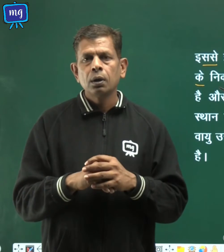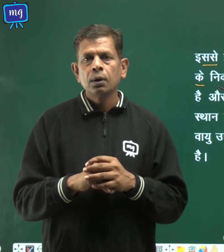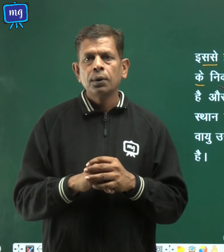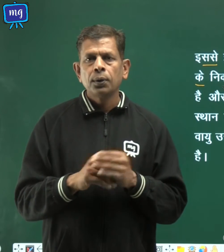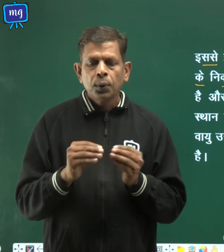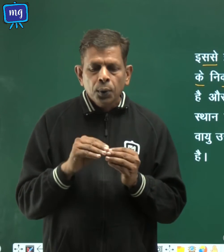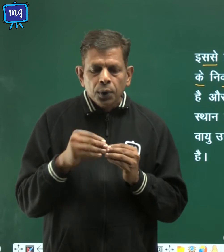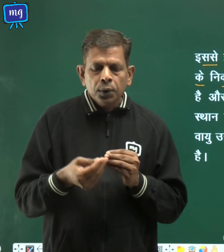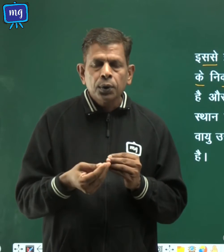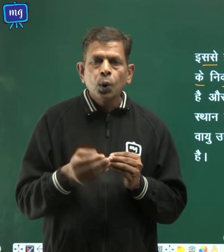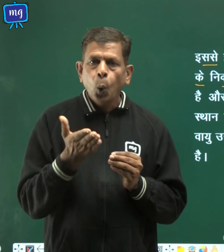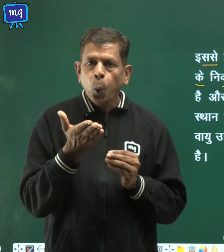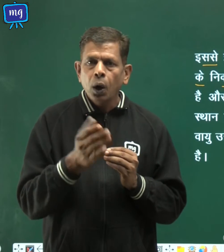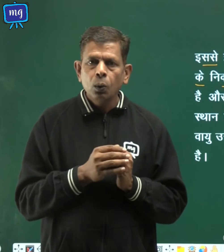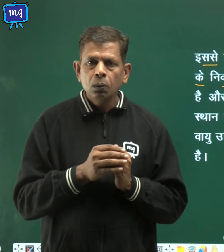निकट की वायु